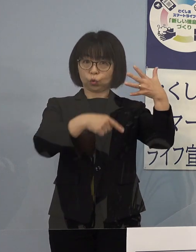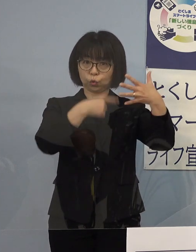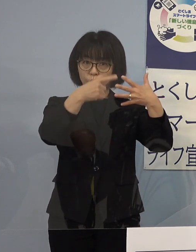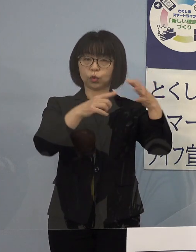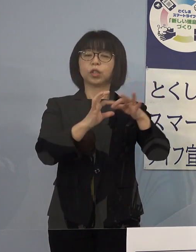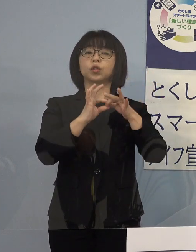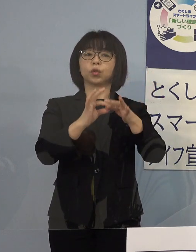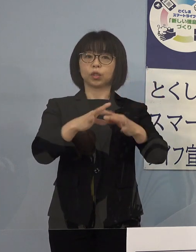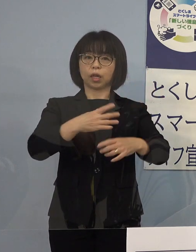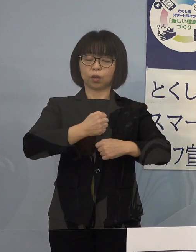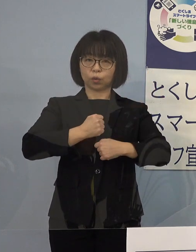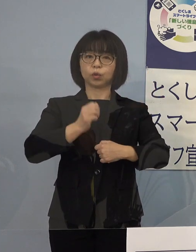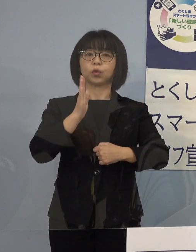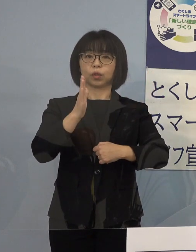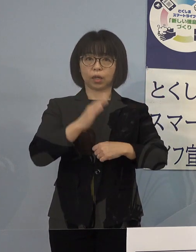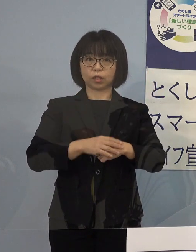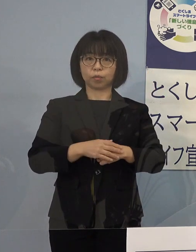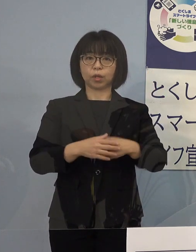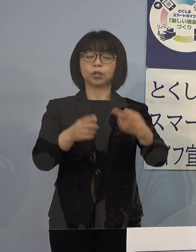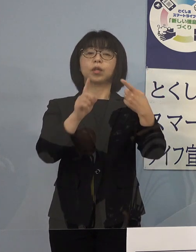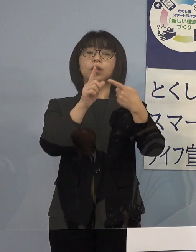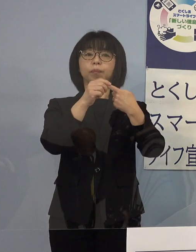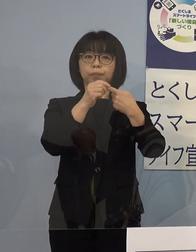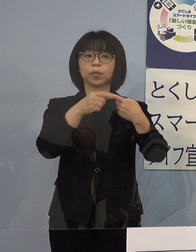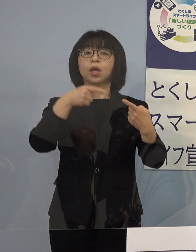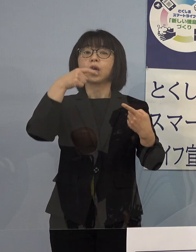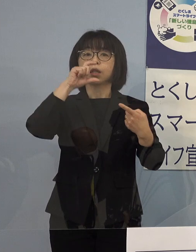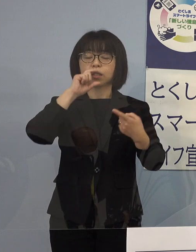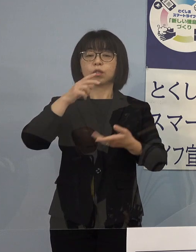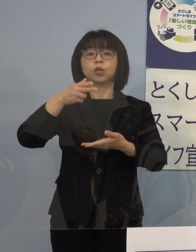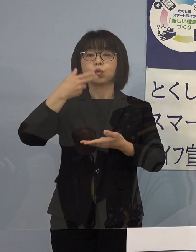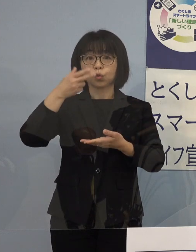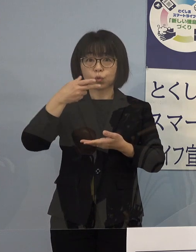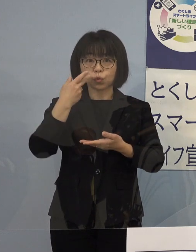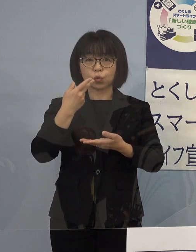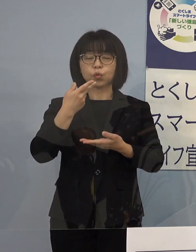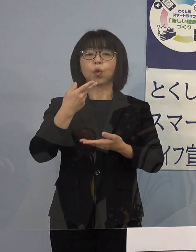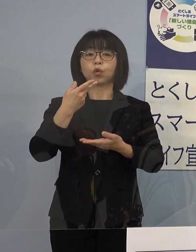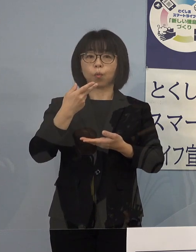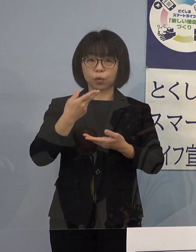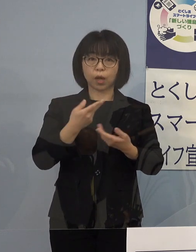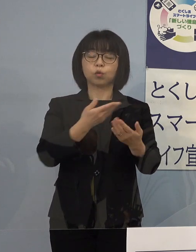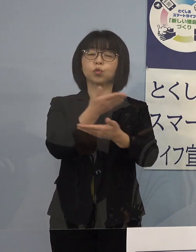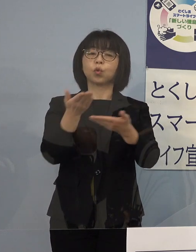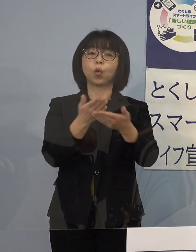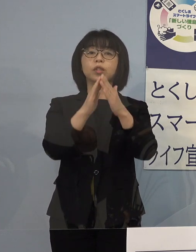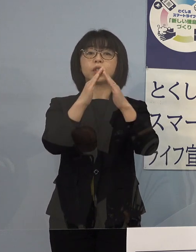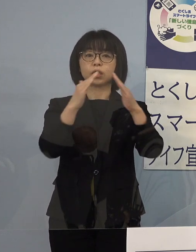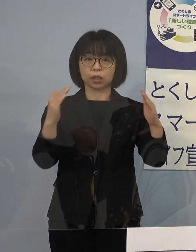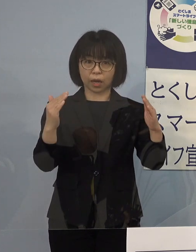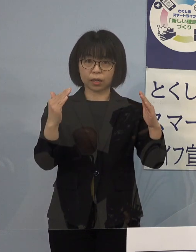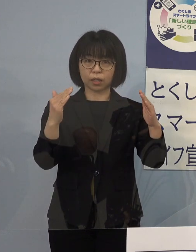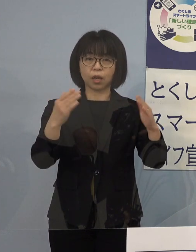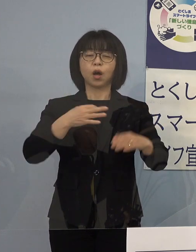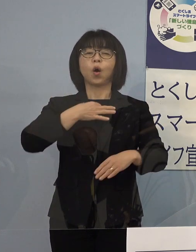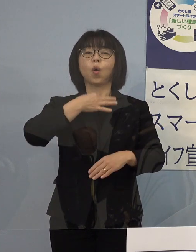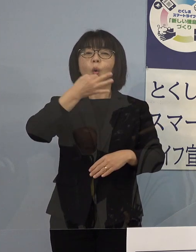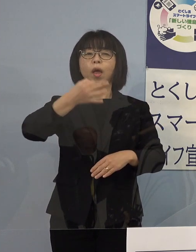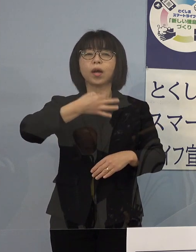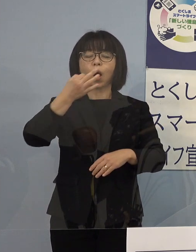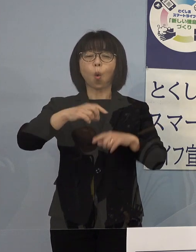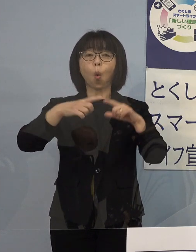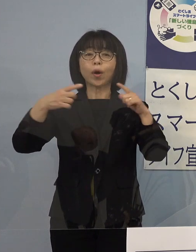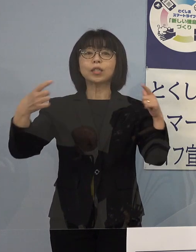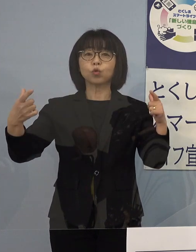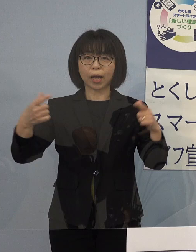ですね。まず1番目は、飲酒を伴う懇親会など、どうしても声が大きくなって唾